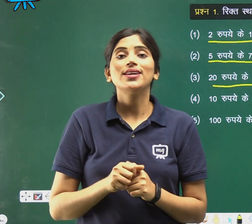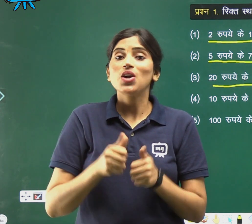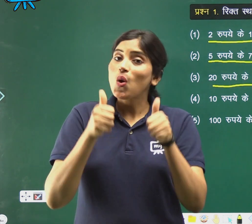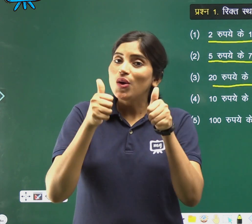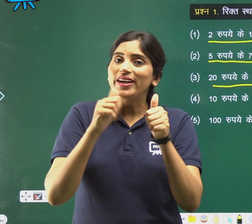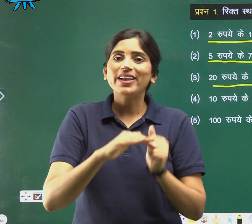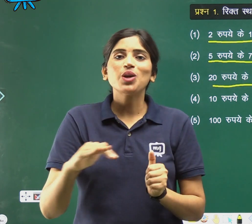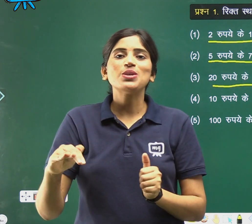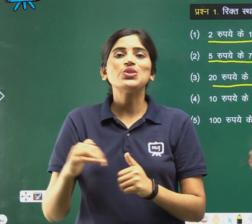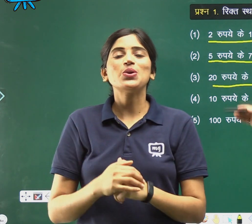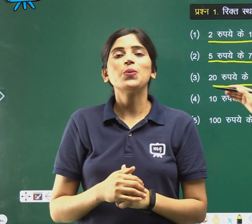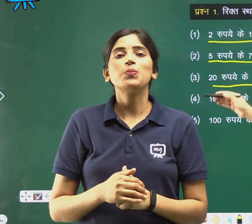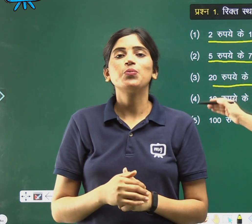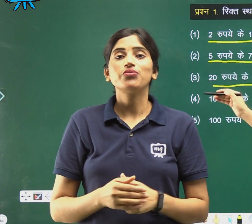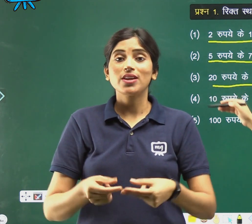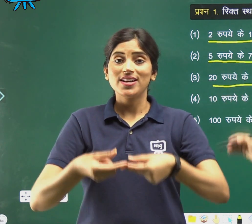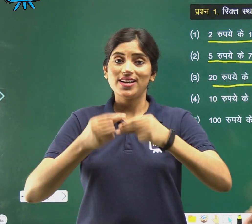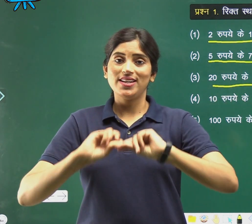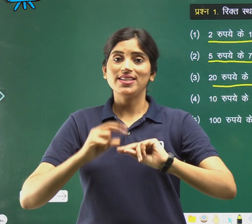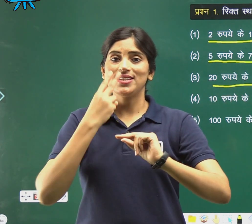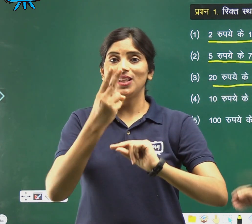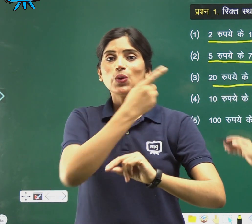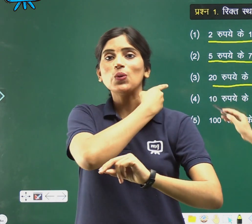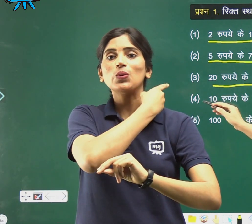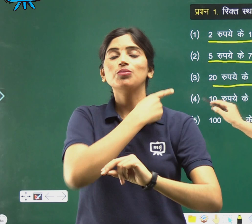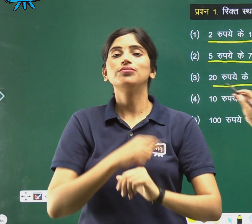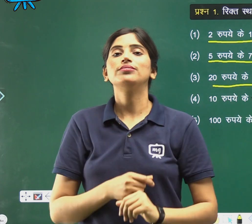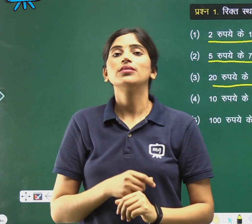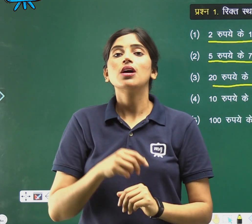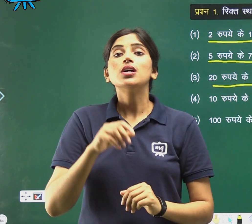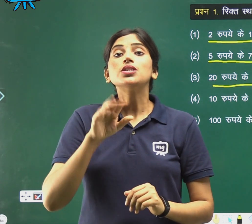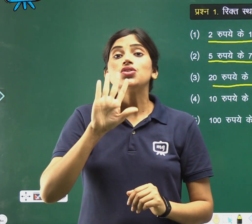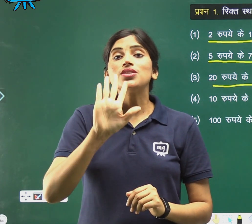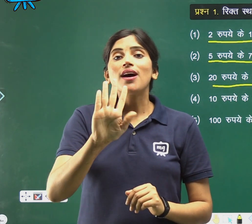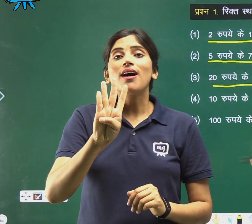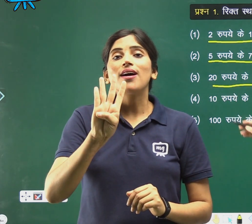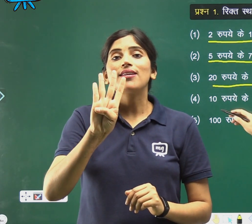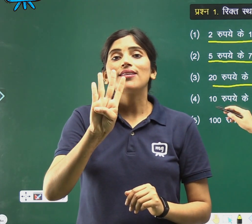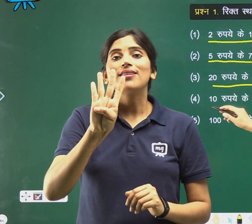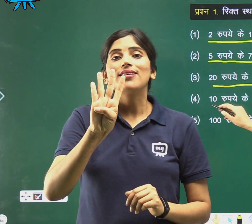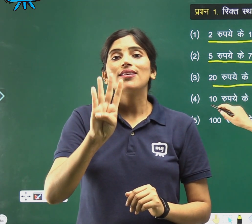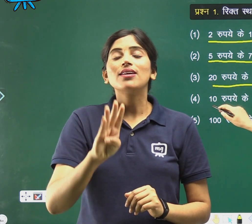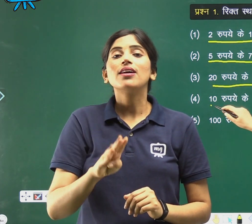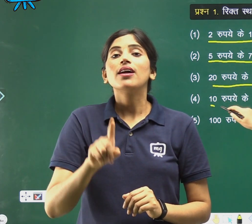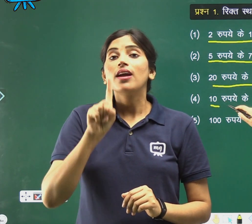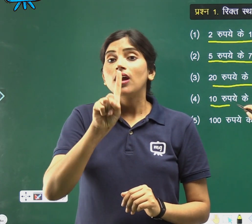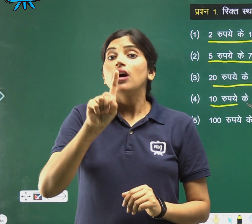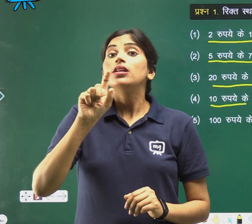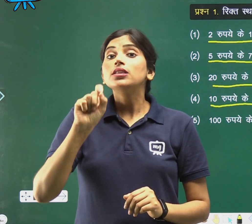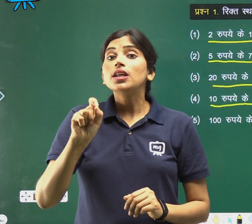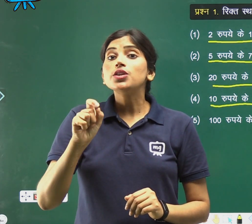ठीक है बच्चों। नीचे देखो, 4, 10 रुपए